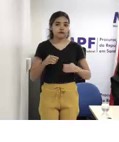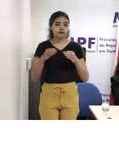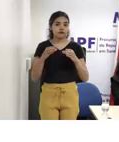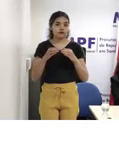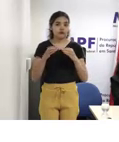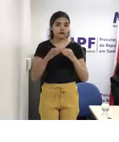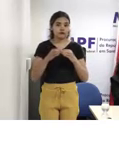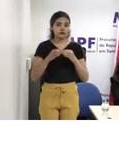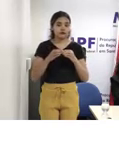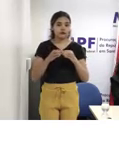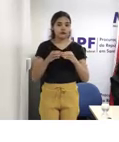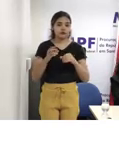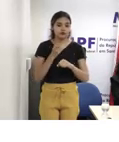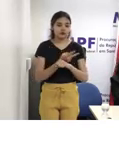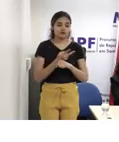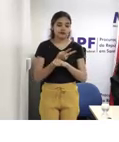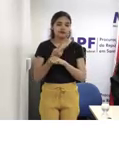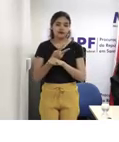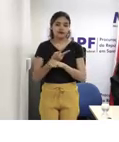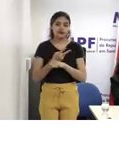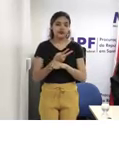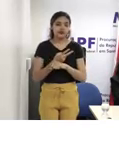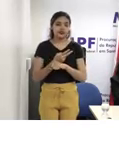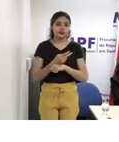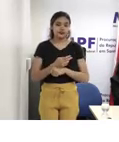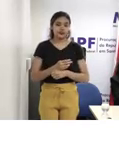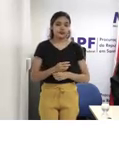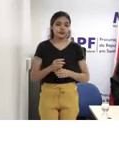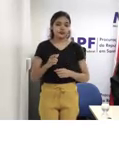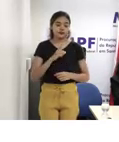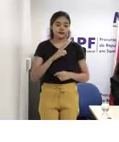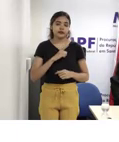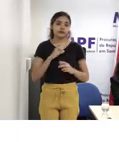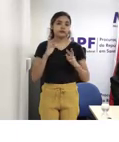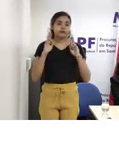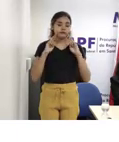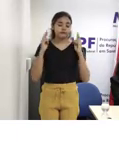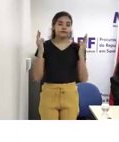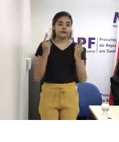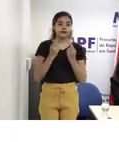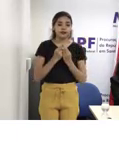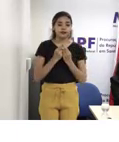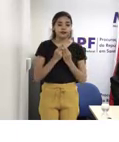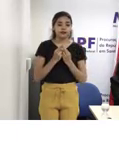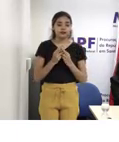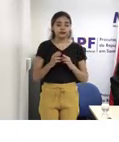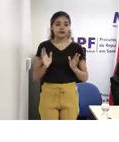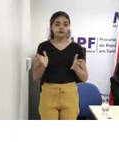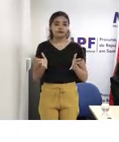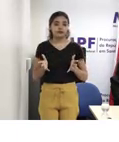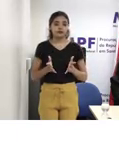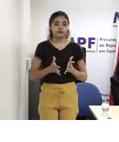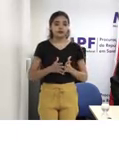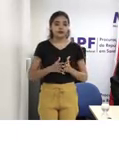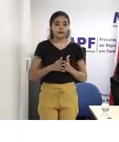estivemos na na Vara da Infância da Juventude fomos muito bem recebidos tratamos lá da como é feita a escuta social como é